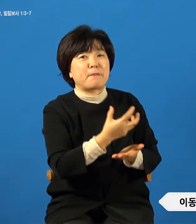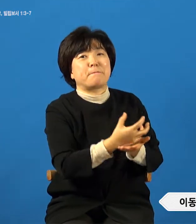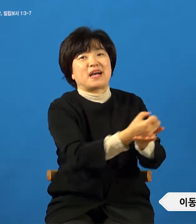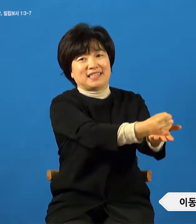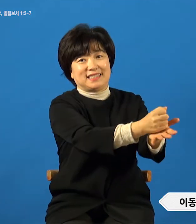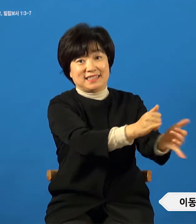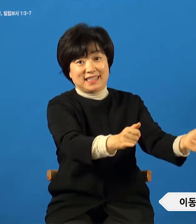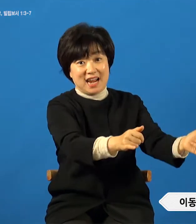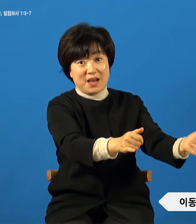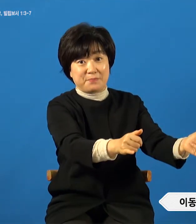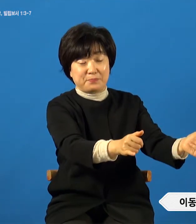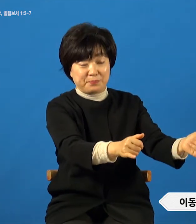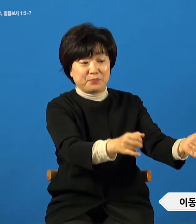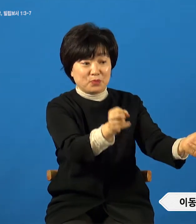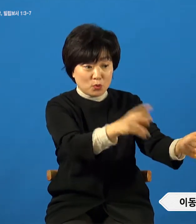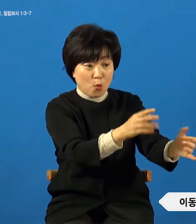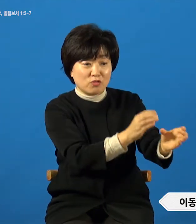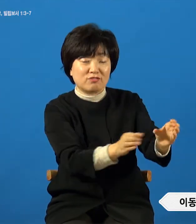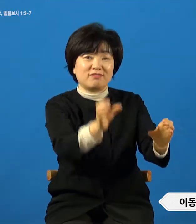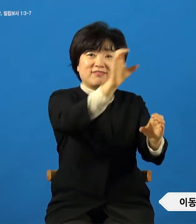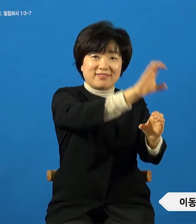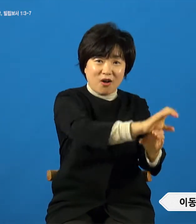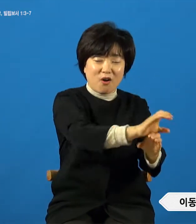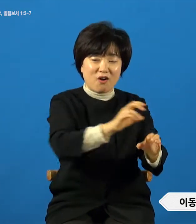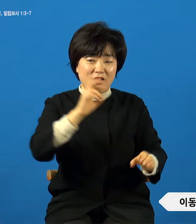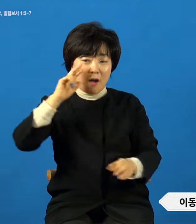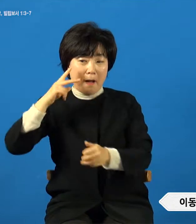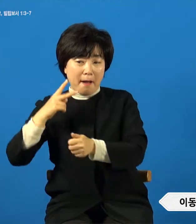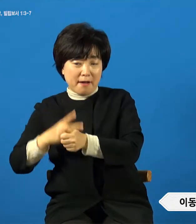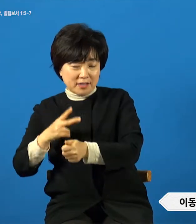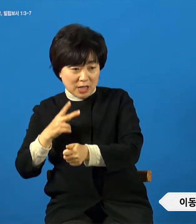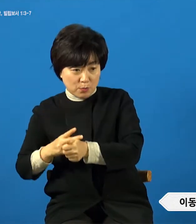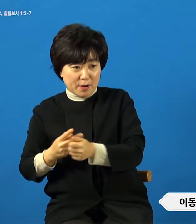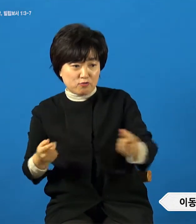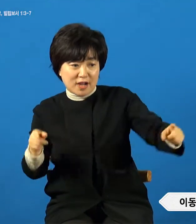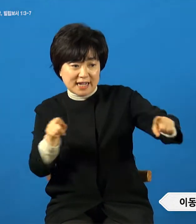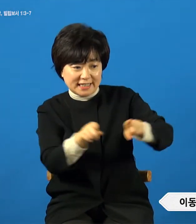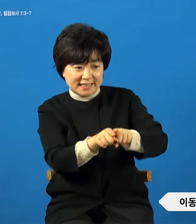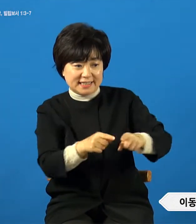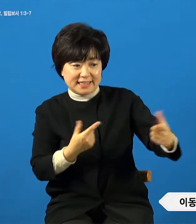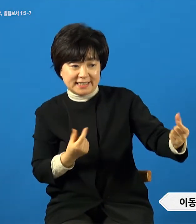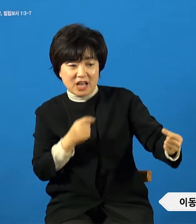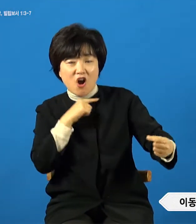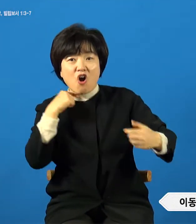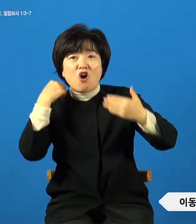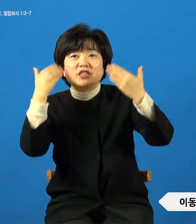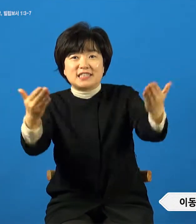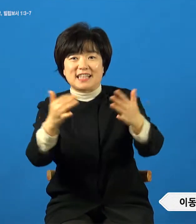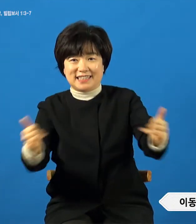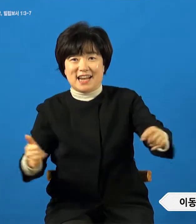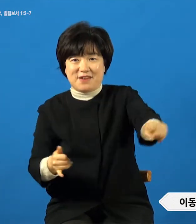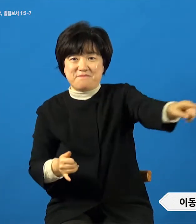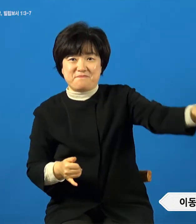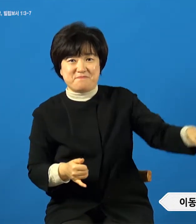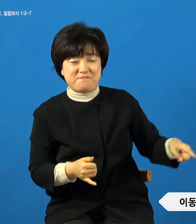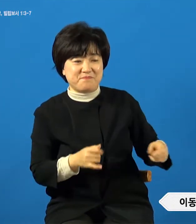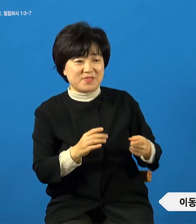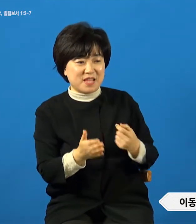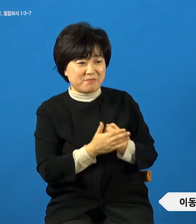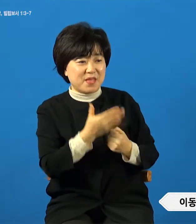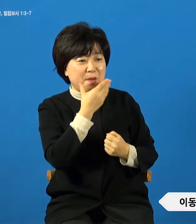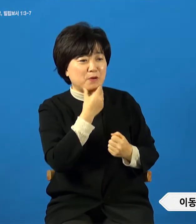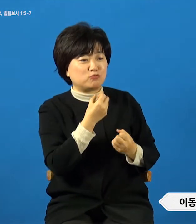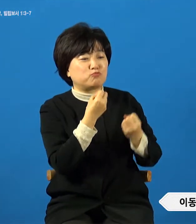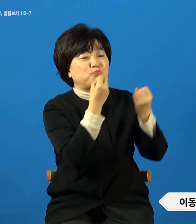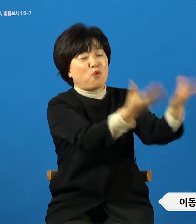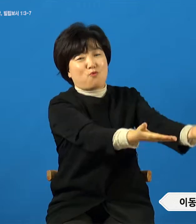아니라 복음을 위해서 바울과 더불어 헌신하는 사람들이 된 것을 보고 그들을 축복하고 싶어 합니다.